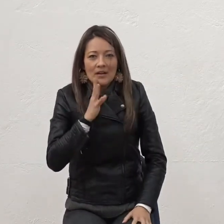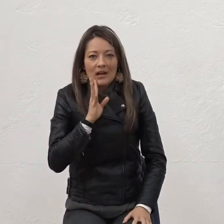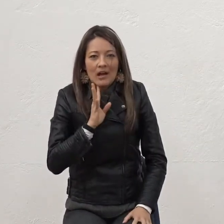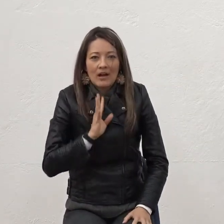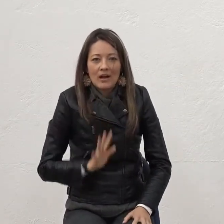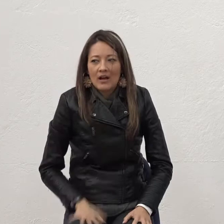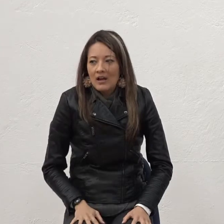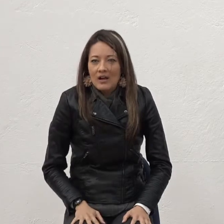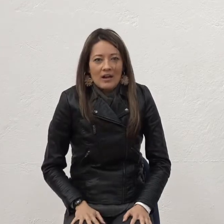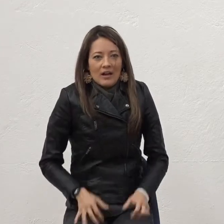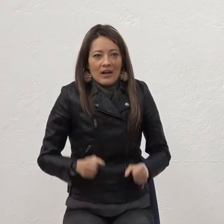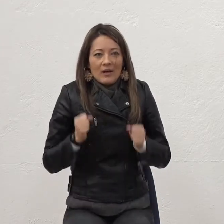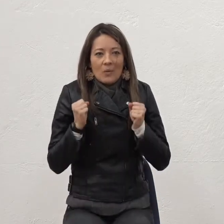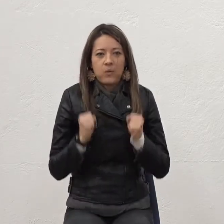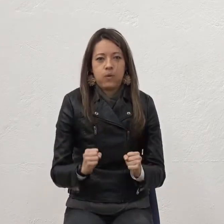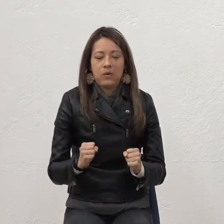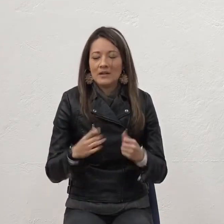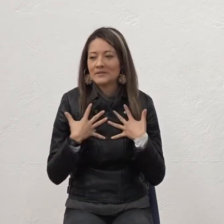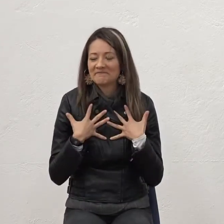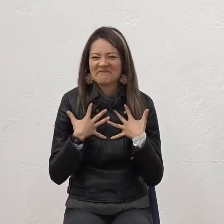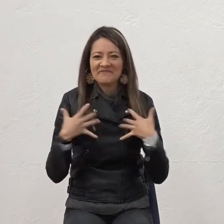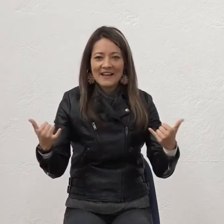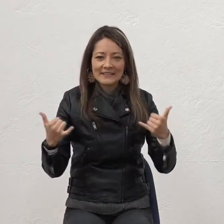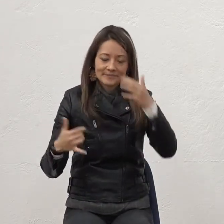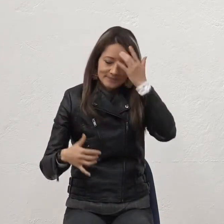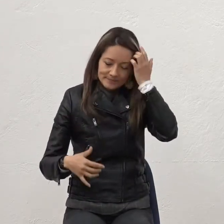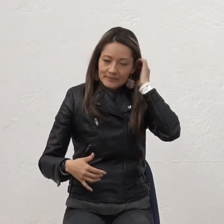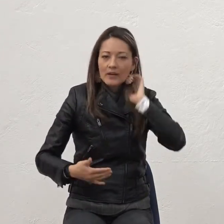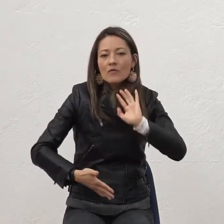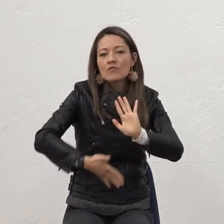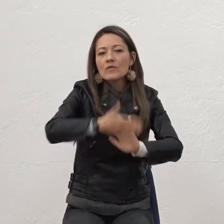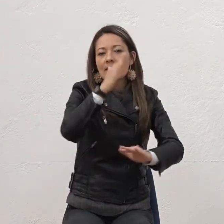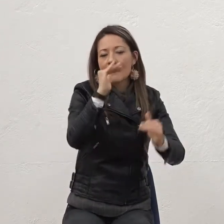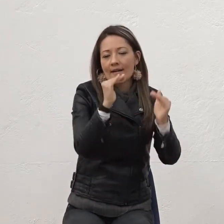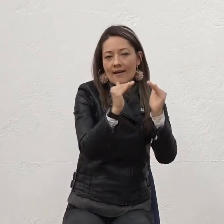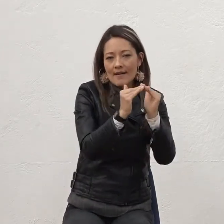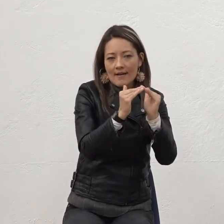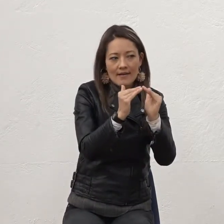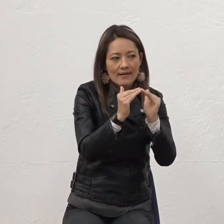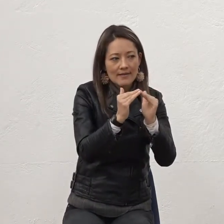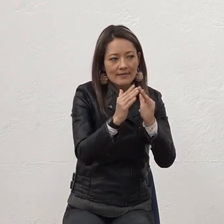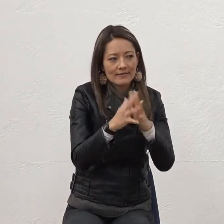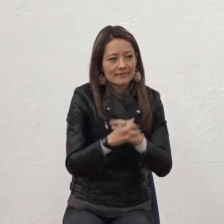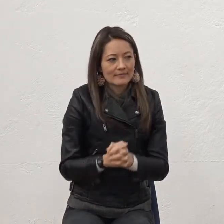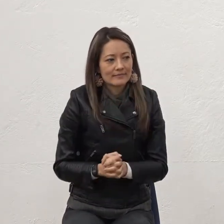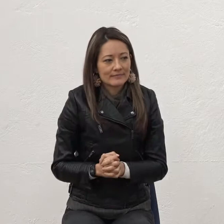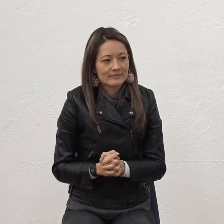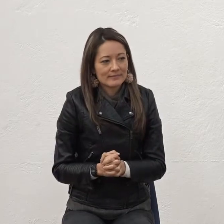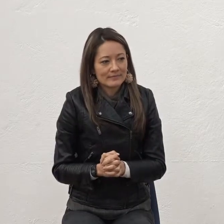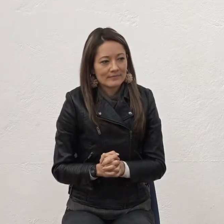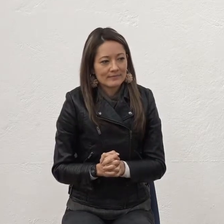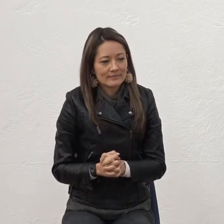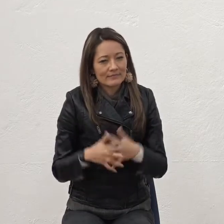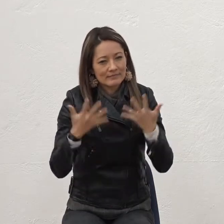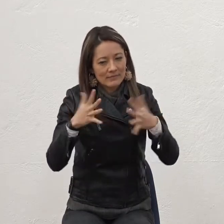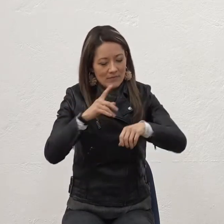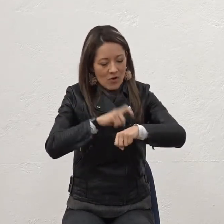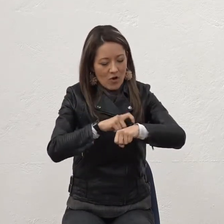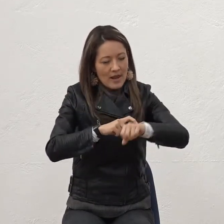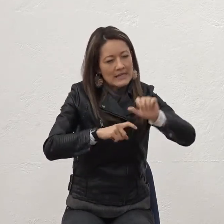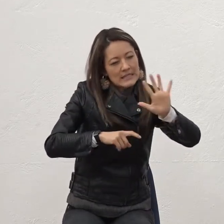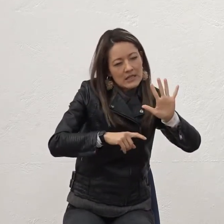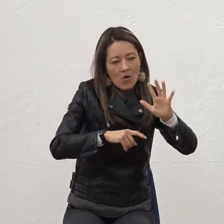fue para mí tremendo. Felices nos fuimos para la casa. Era ya como las 5 o 6, era